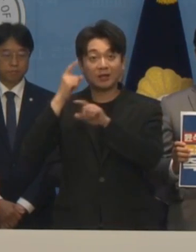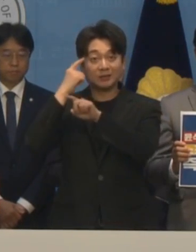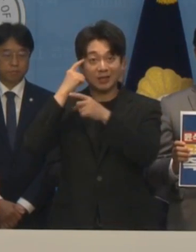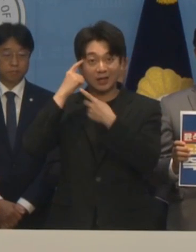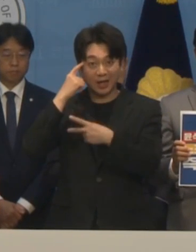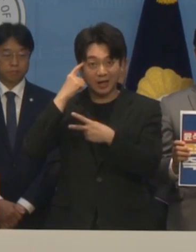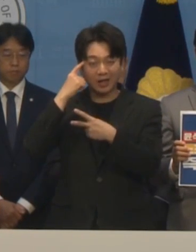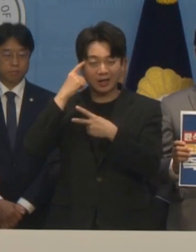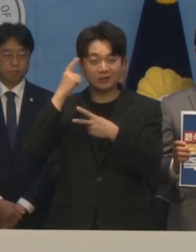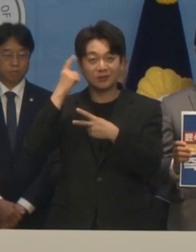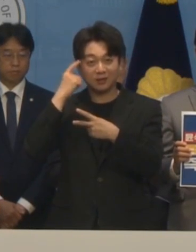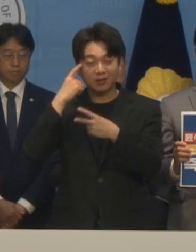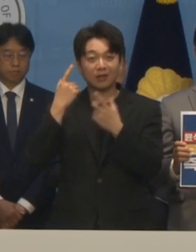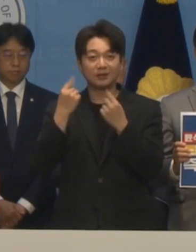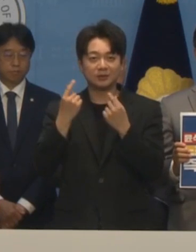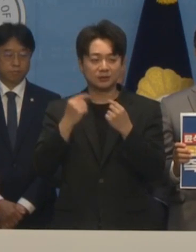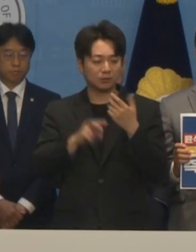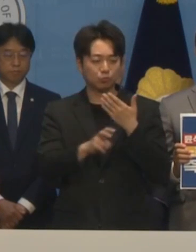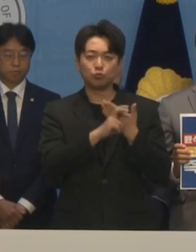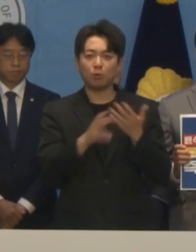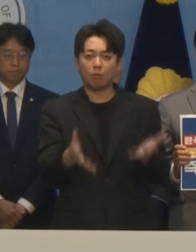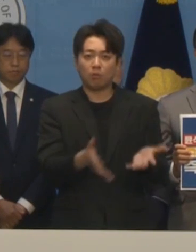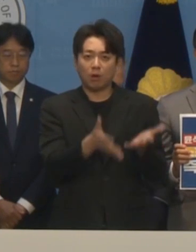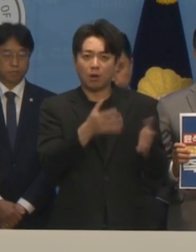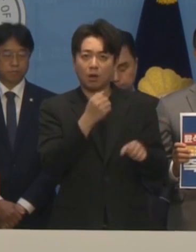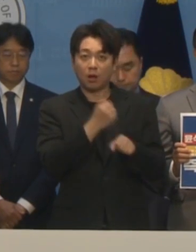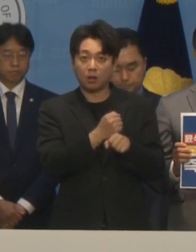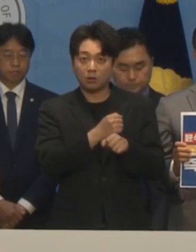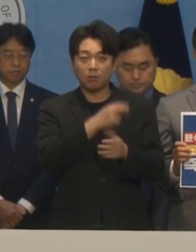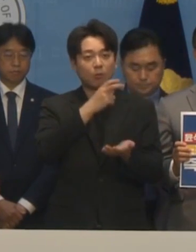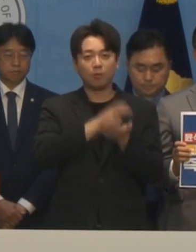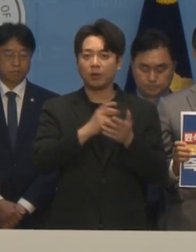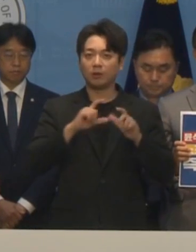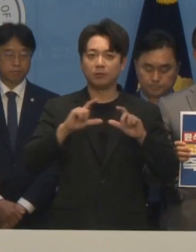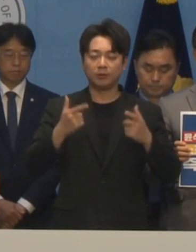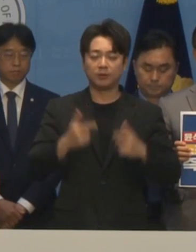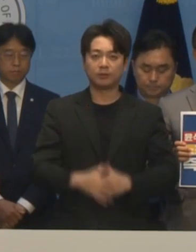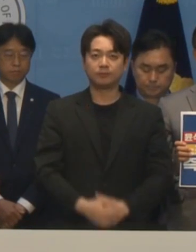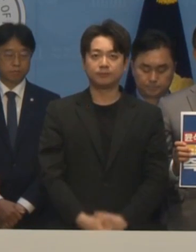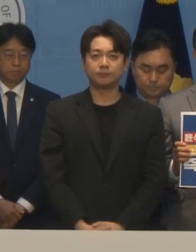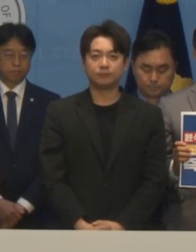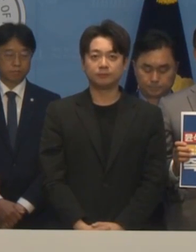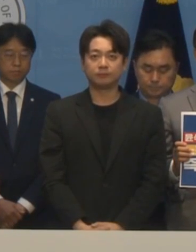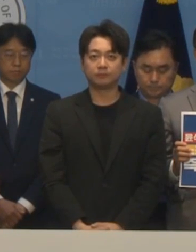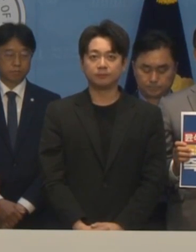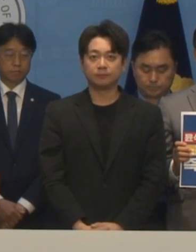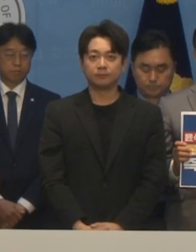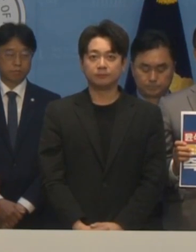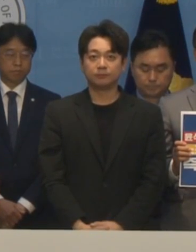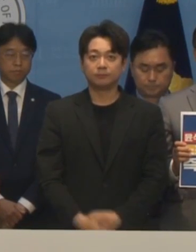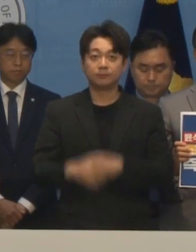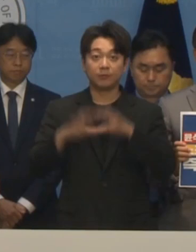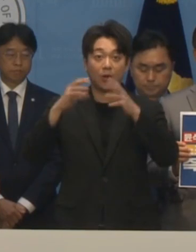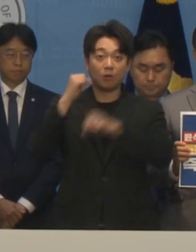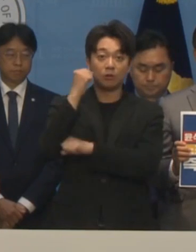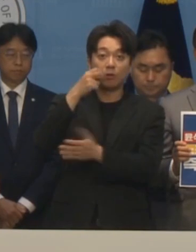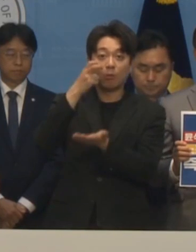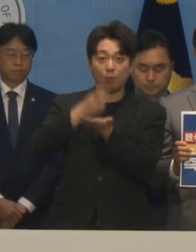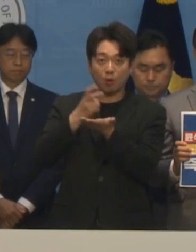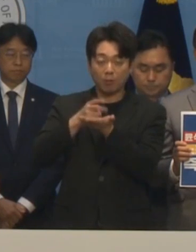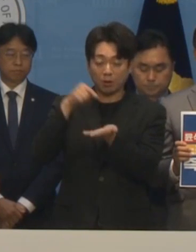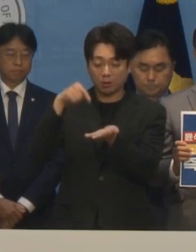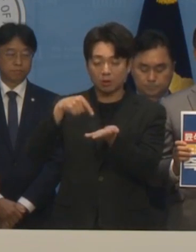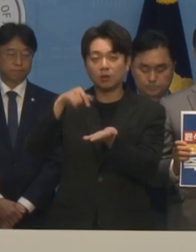불법 파업을 조장하고 재산권을 침해하는 법이 결코 아닙니다. 헌법이 보장하는